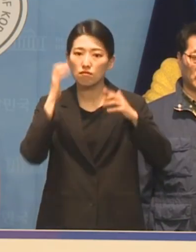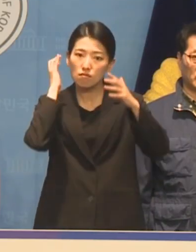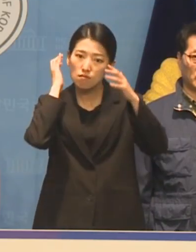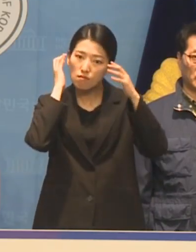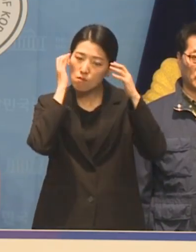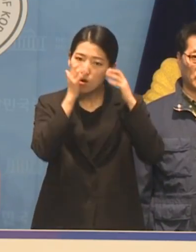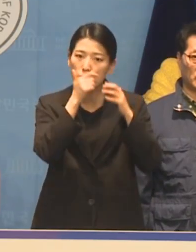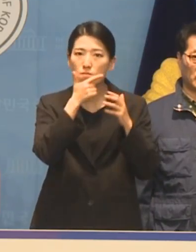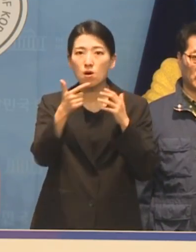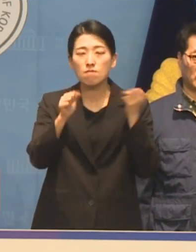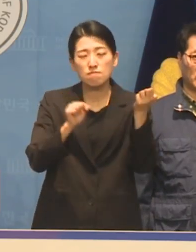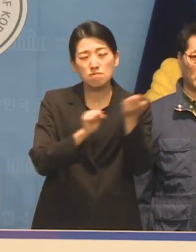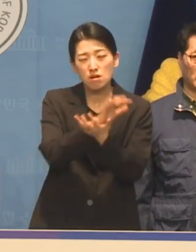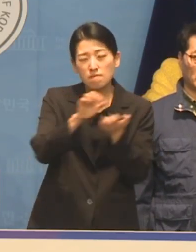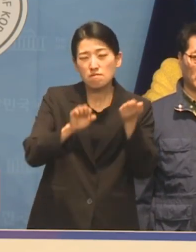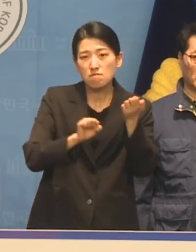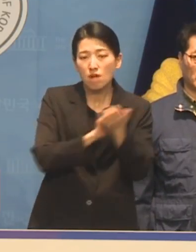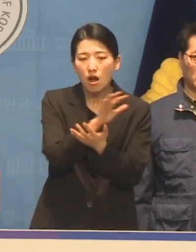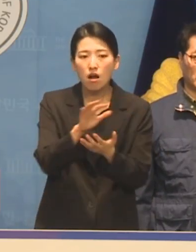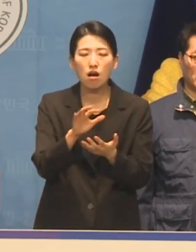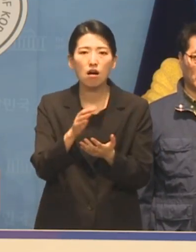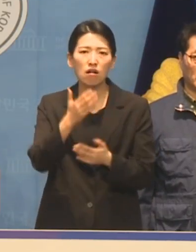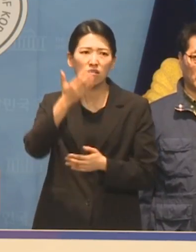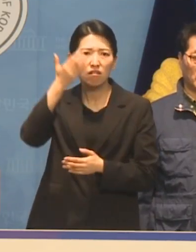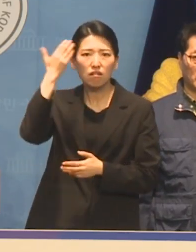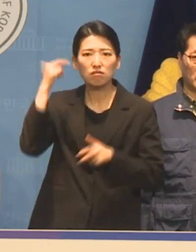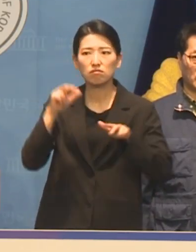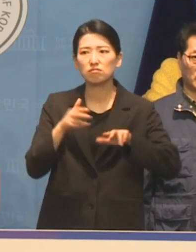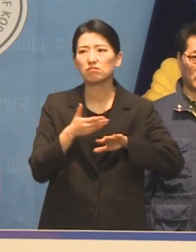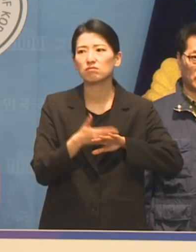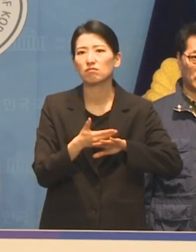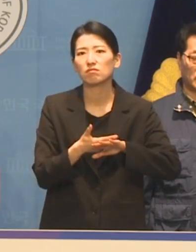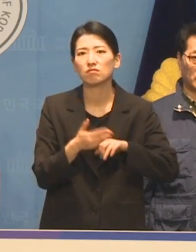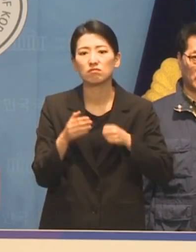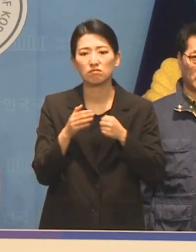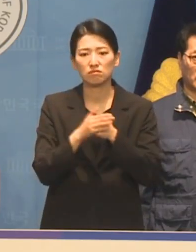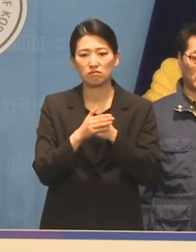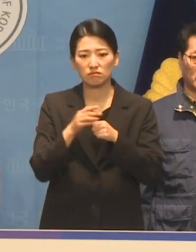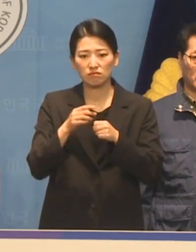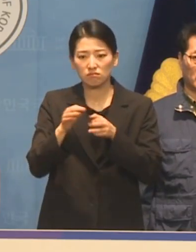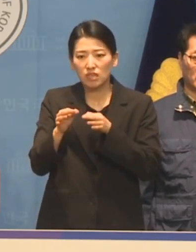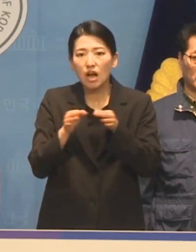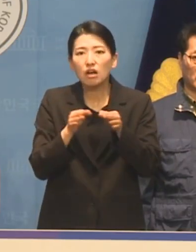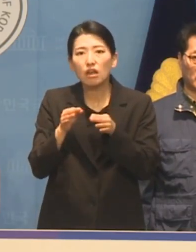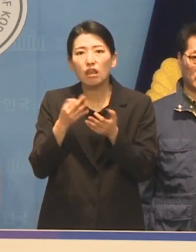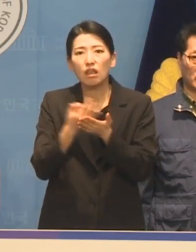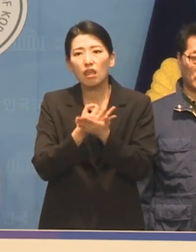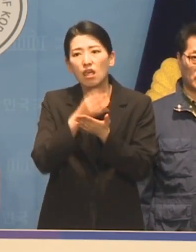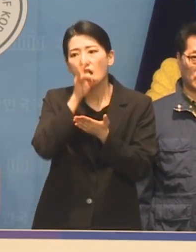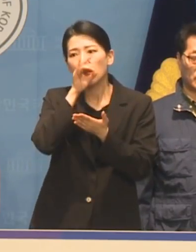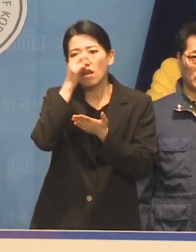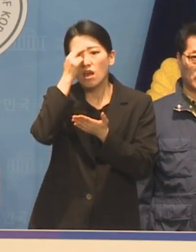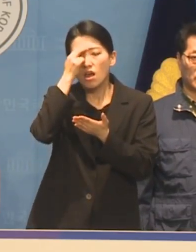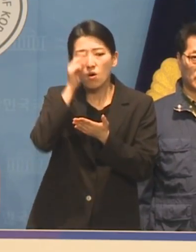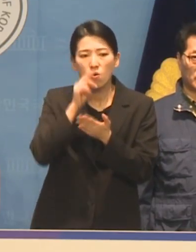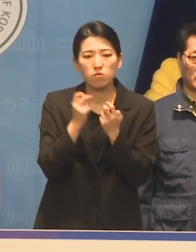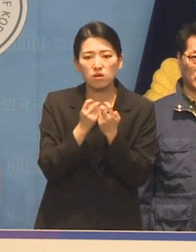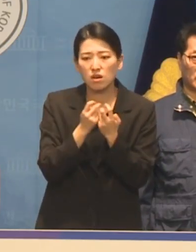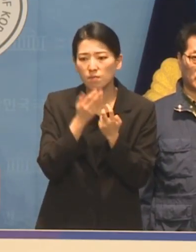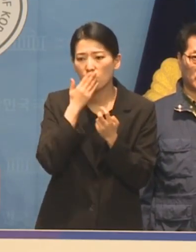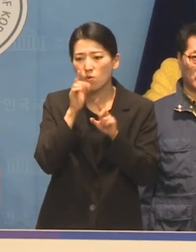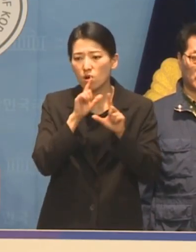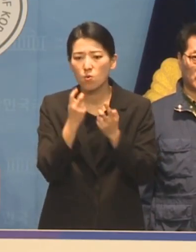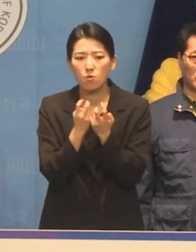시위는 종전과는 전혀 다른 양상이고 주민들의 생존을 위협할 정도입니다. 우리